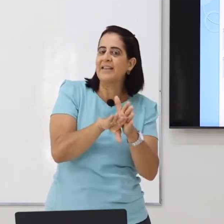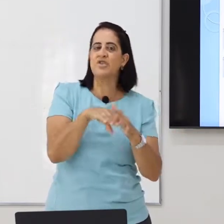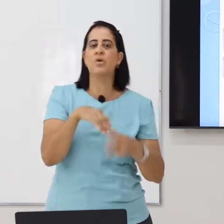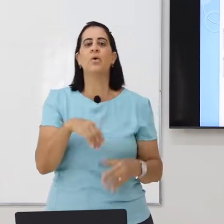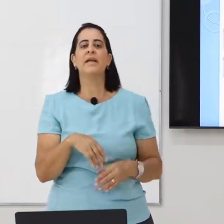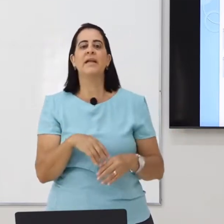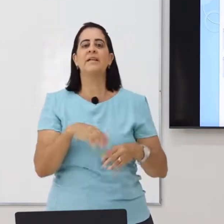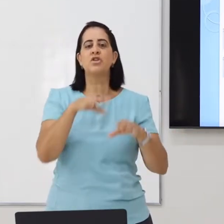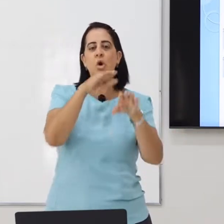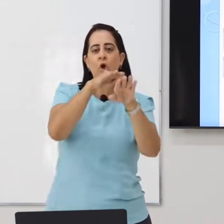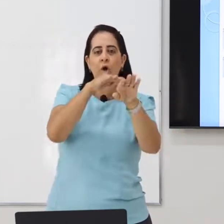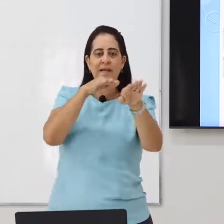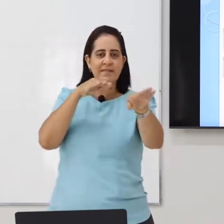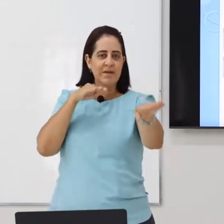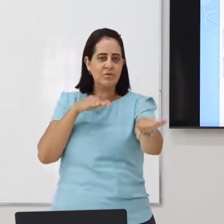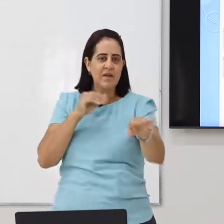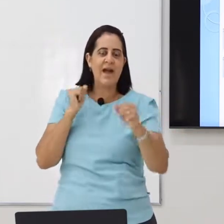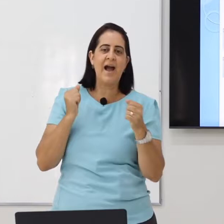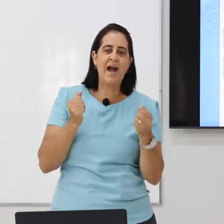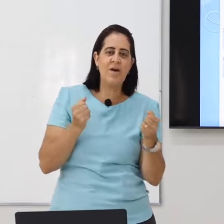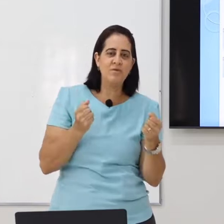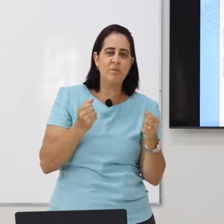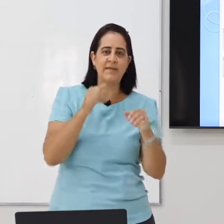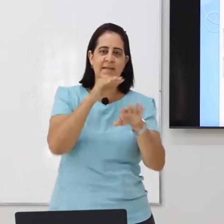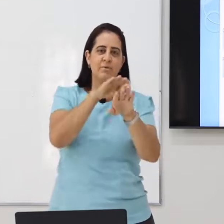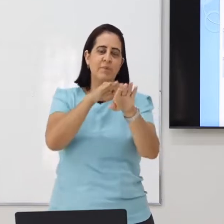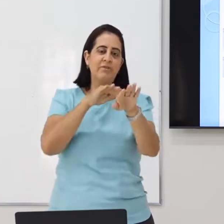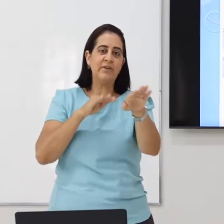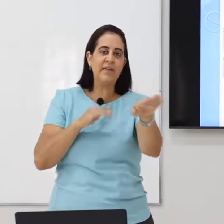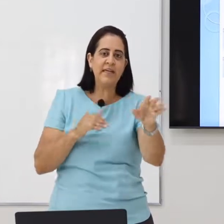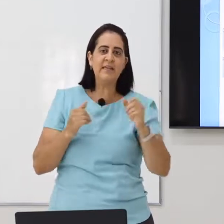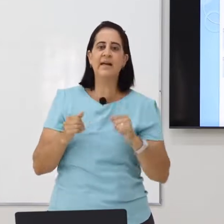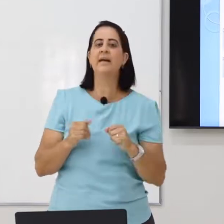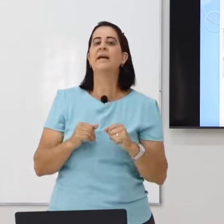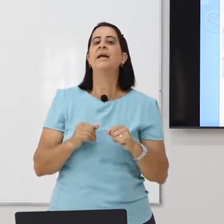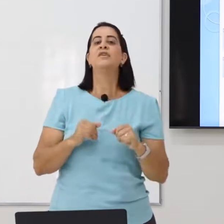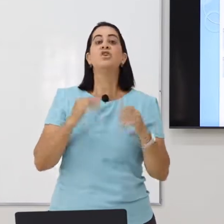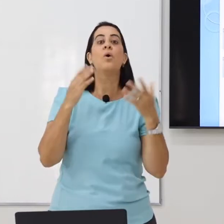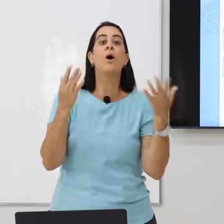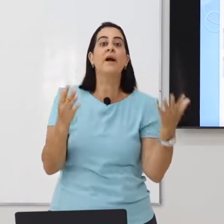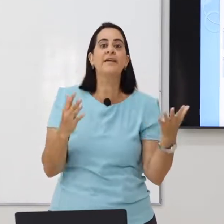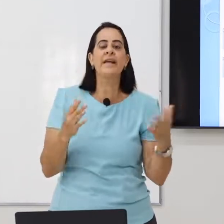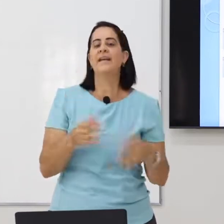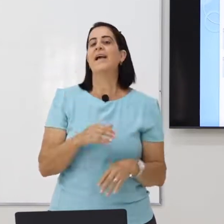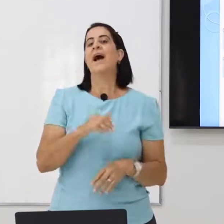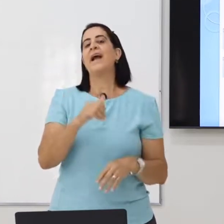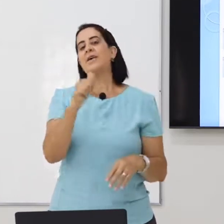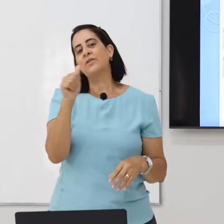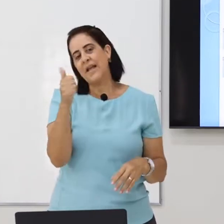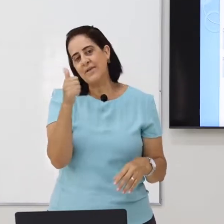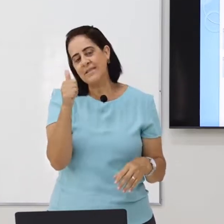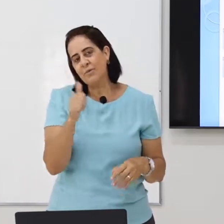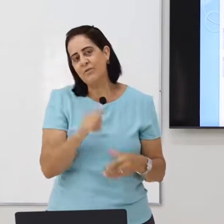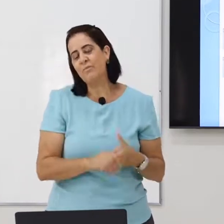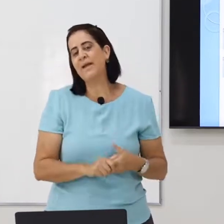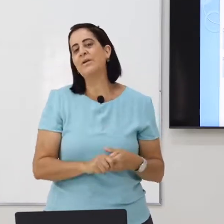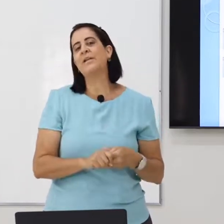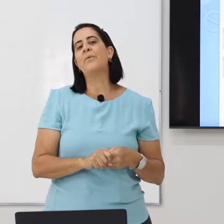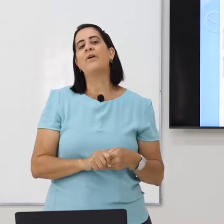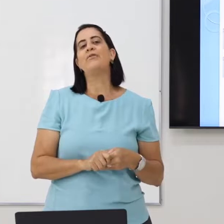de corrida, de colocação de carros, por exemplo, numa fila, de ordem, aí eu tenho esse movimento, então, que eu